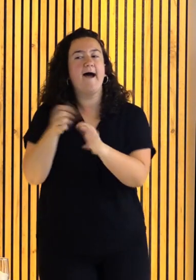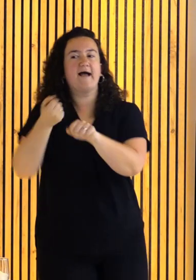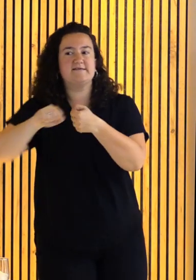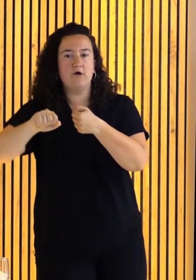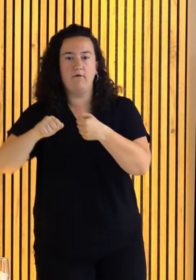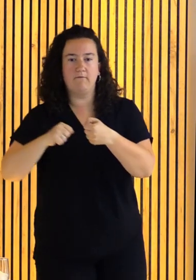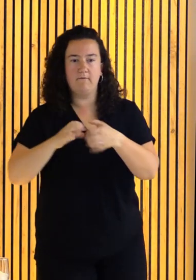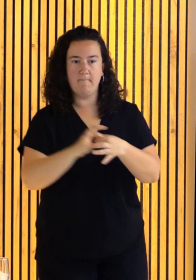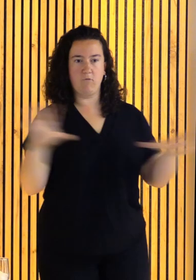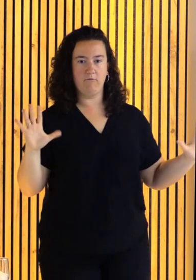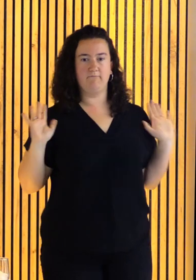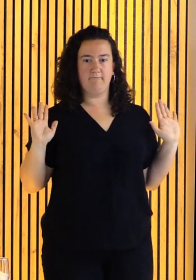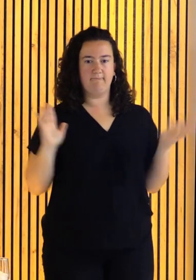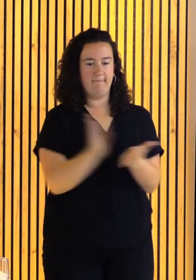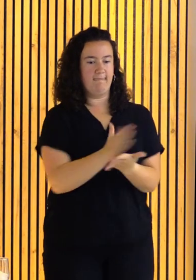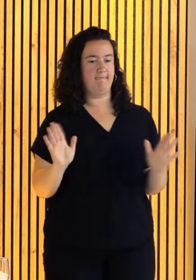ere ikusten dugu badu dela